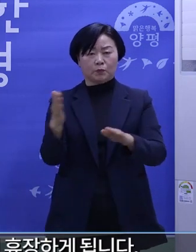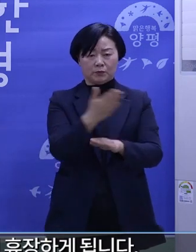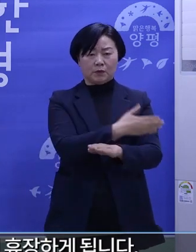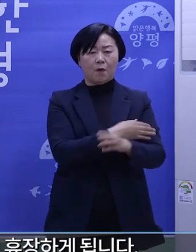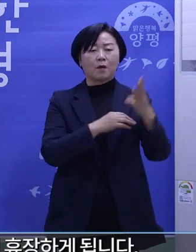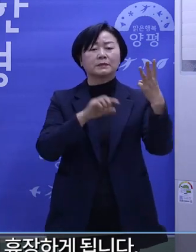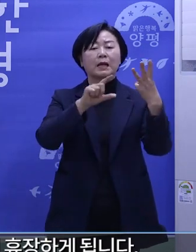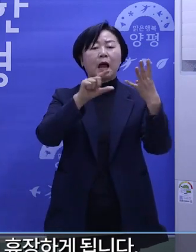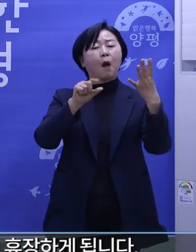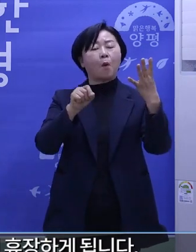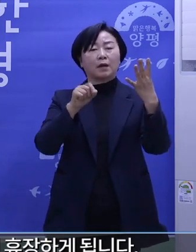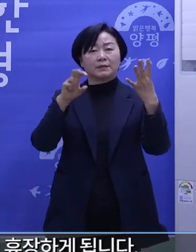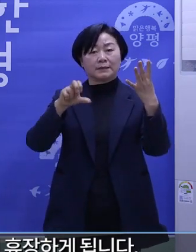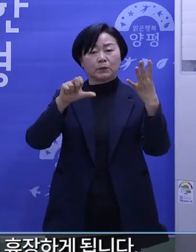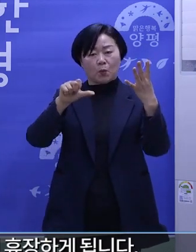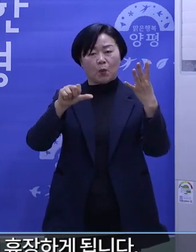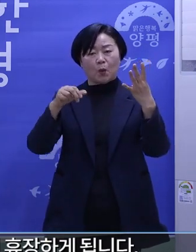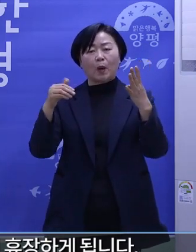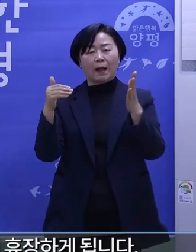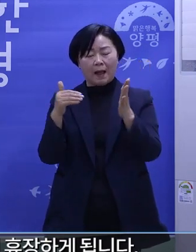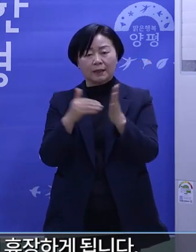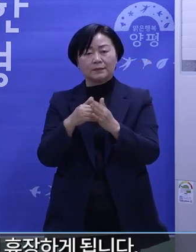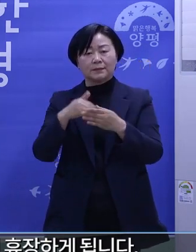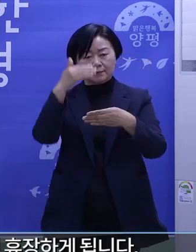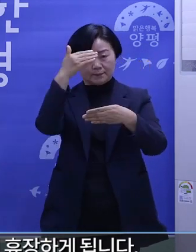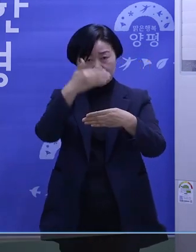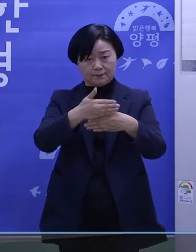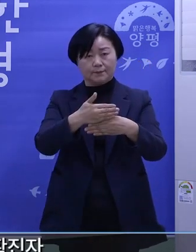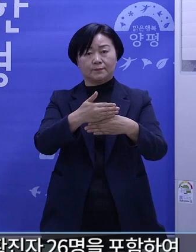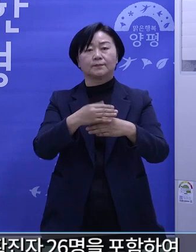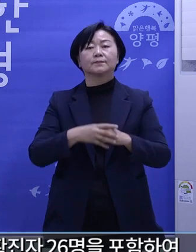4월 25일까지 전면 휴장하게 됩니다.